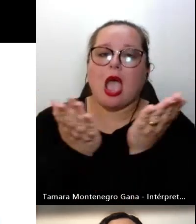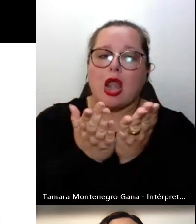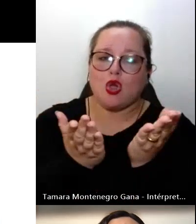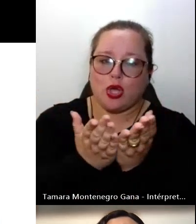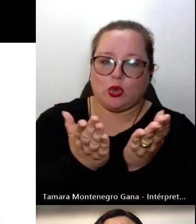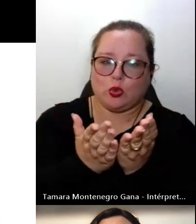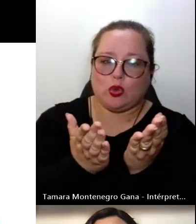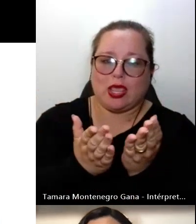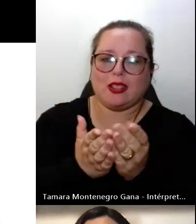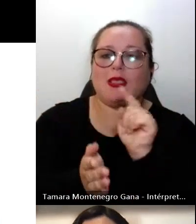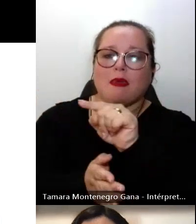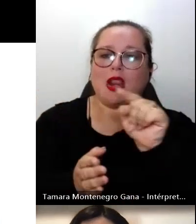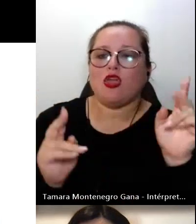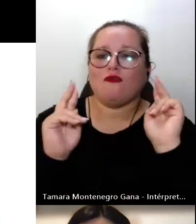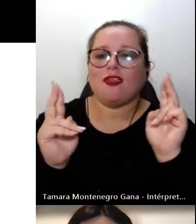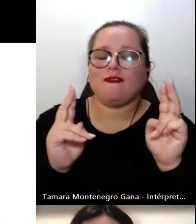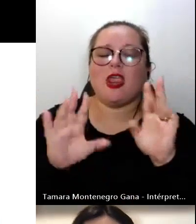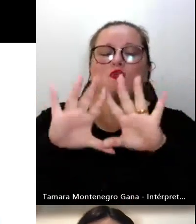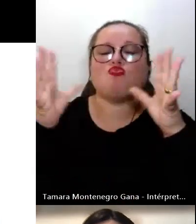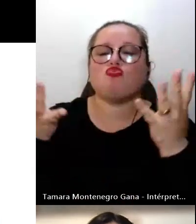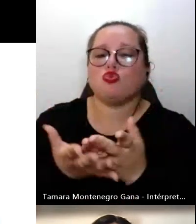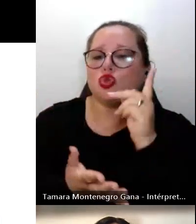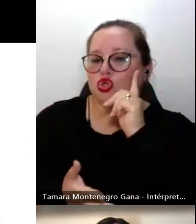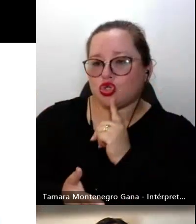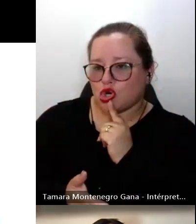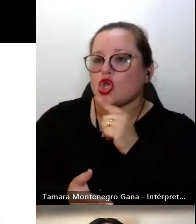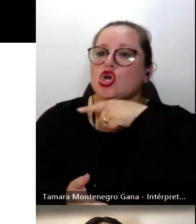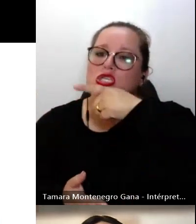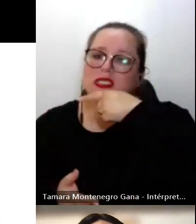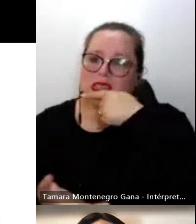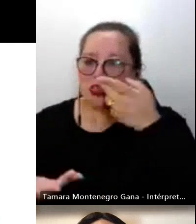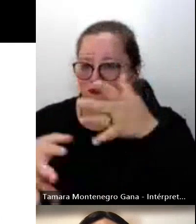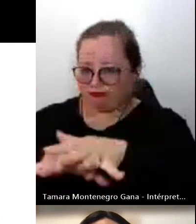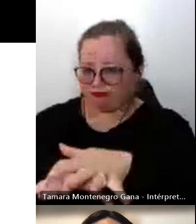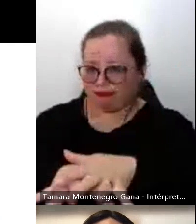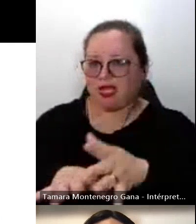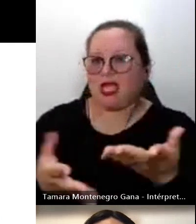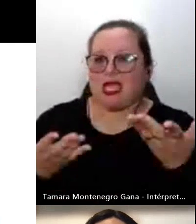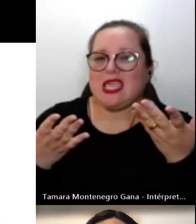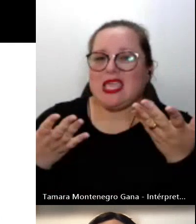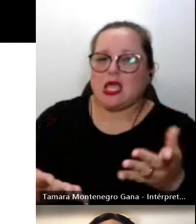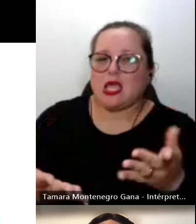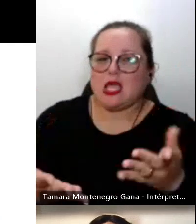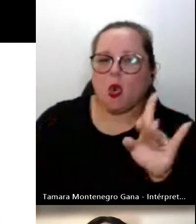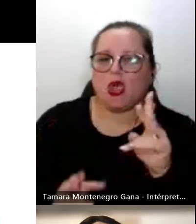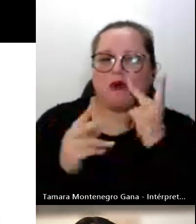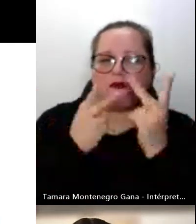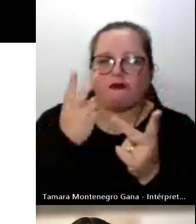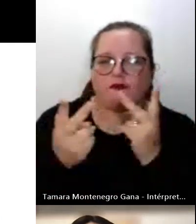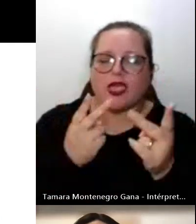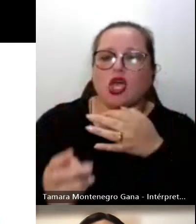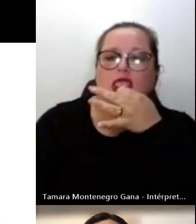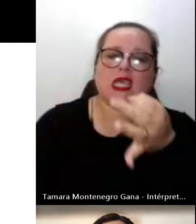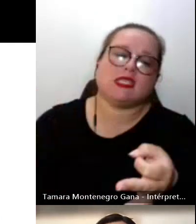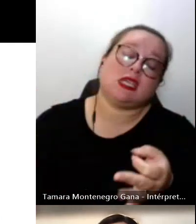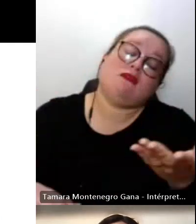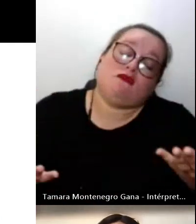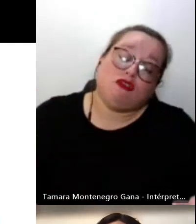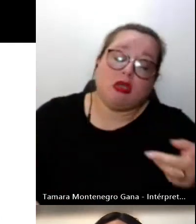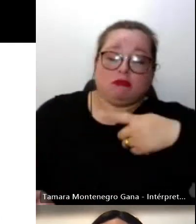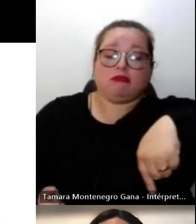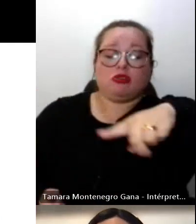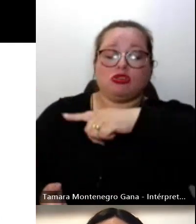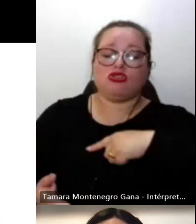para vivir en un mundo sordo y oyente. Y esto no tiene que ver solamente con decirles, bueno, nosotros somos una